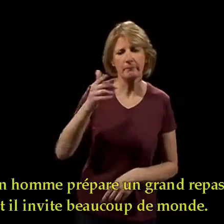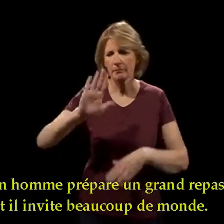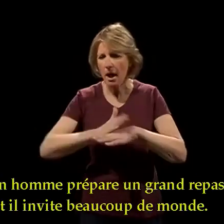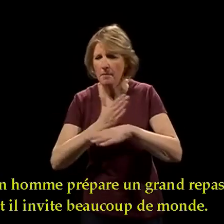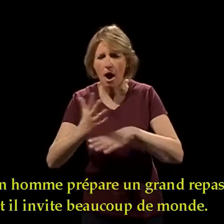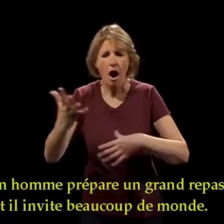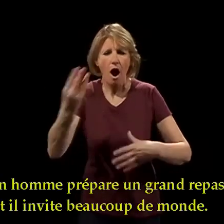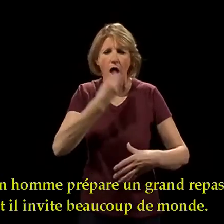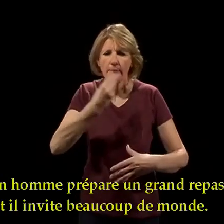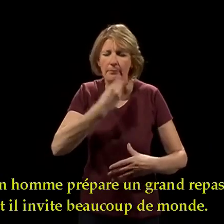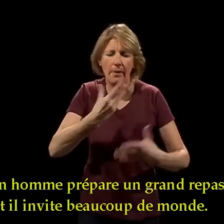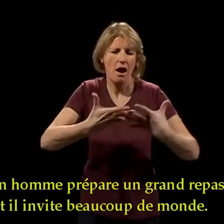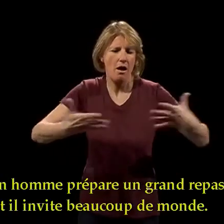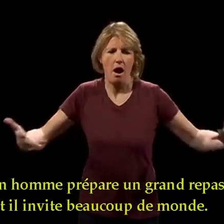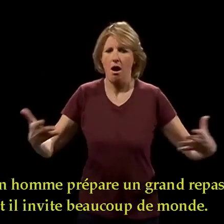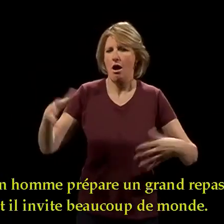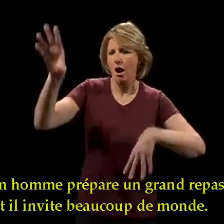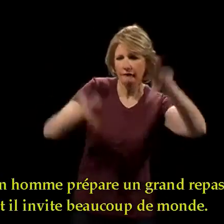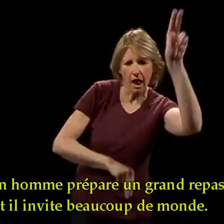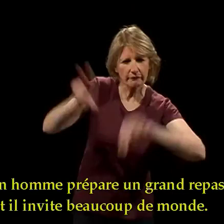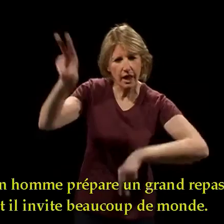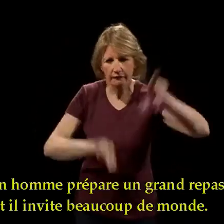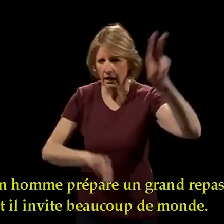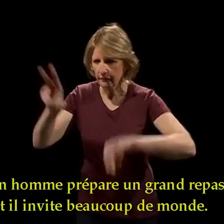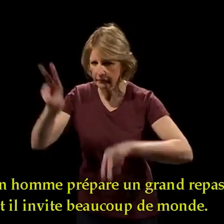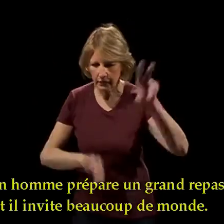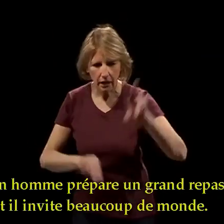Un homme prépare un grand repas et il invite beaucoup de monde.